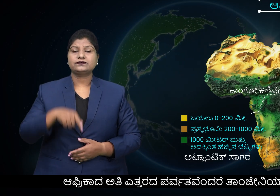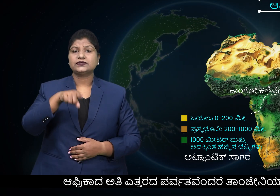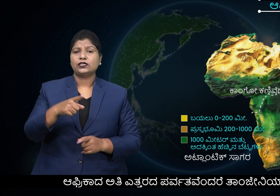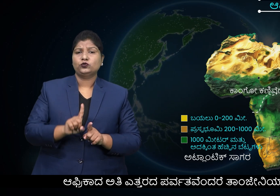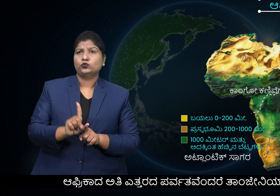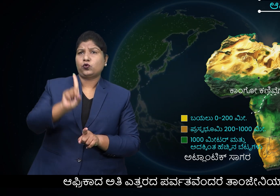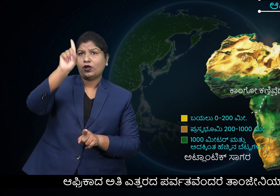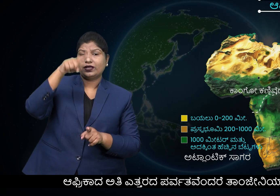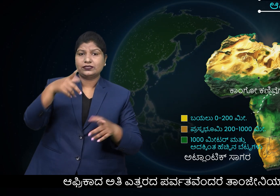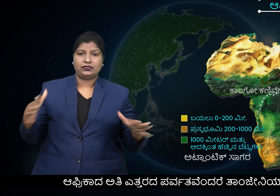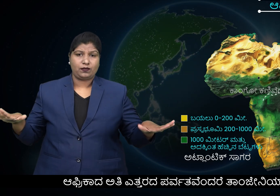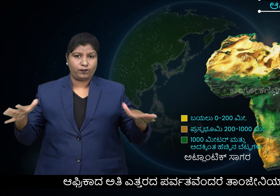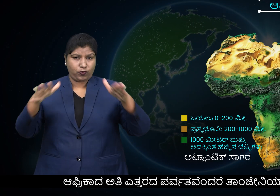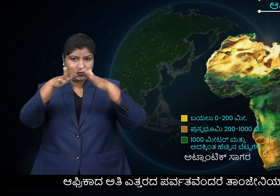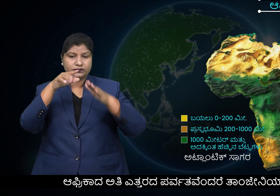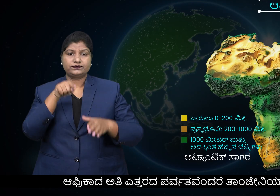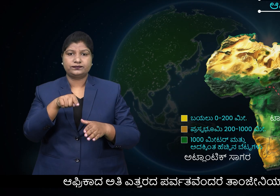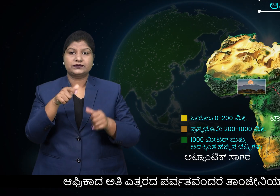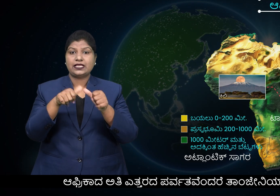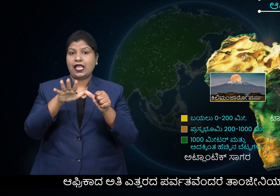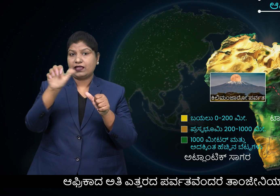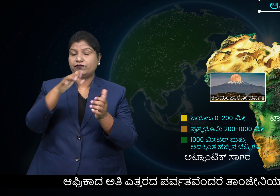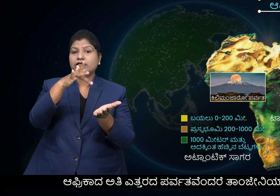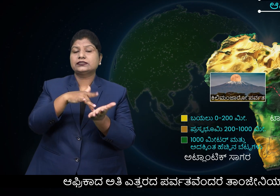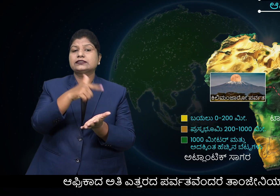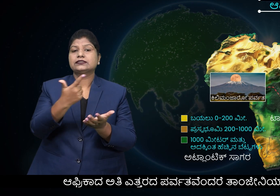ಆಫ್ರಿಕಾದ ಅತಿ ಎತ್ತರದ ಪರ್ವತವೆಂದರೆ